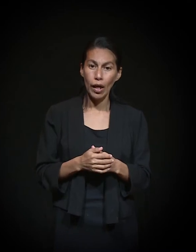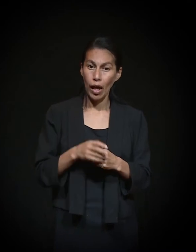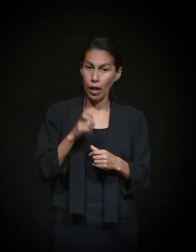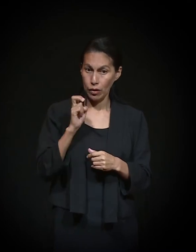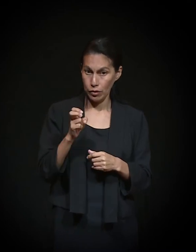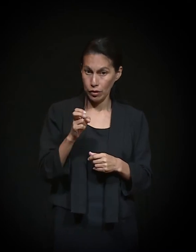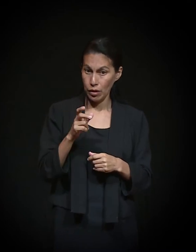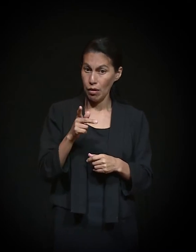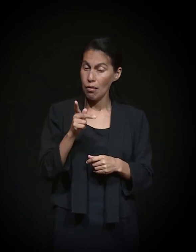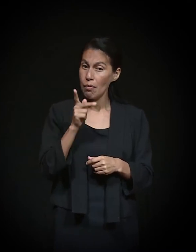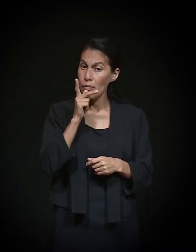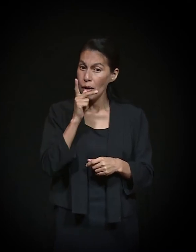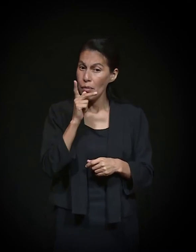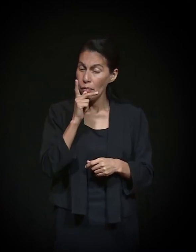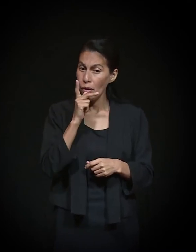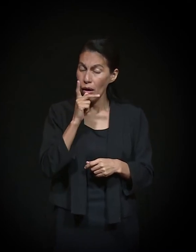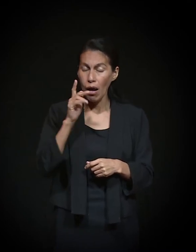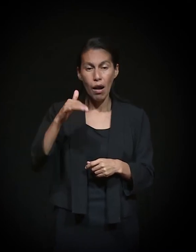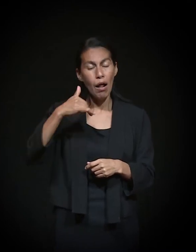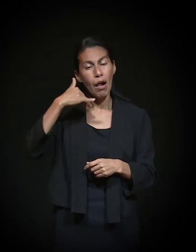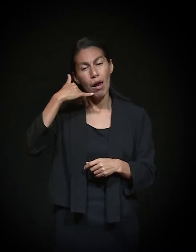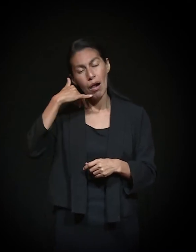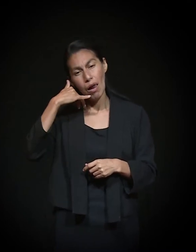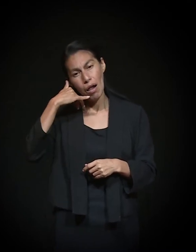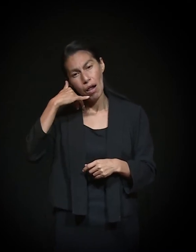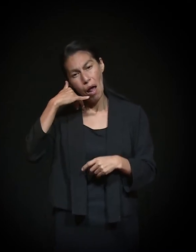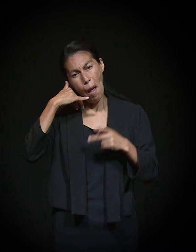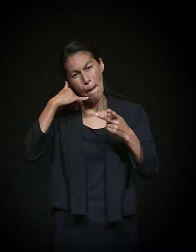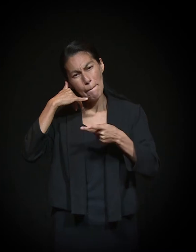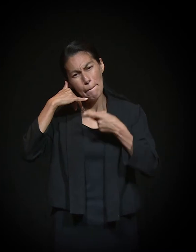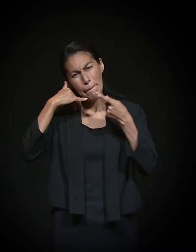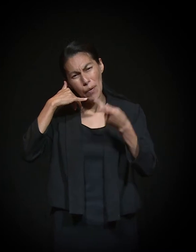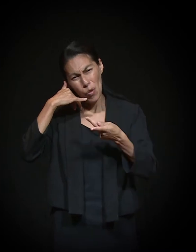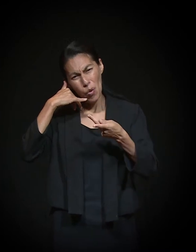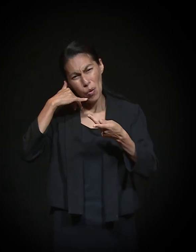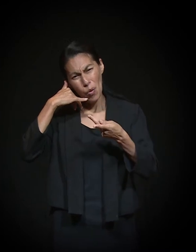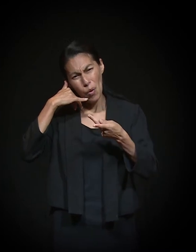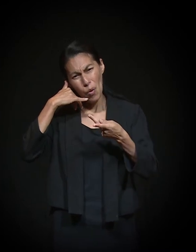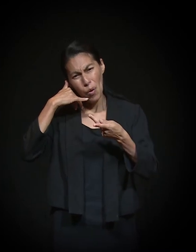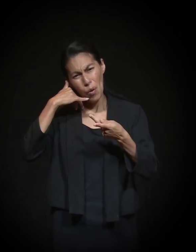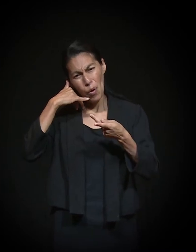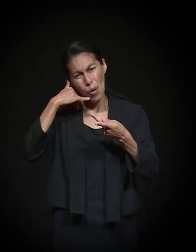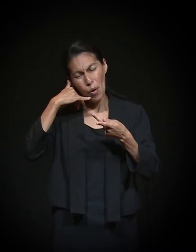llamó por el teléfono para preguntar